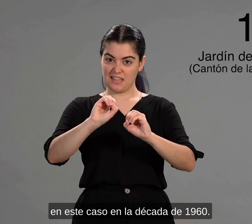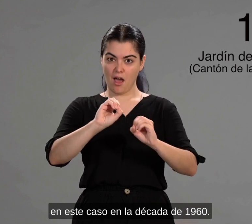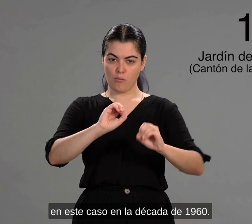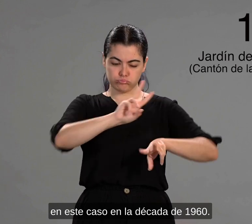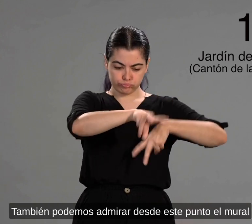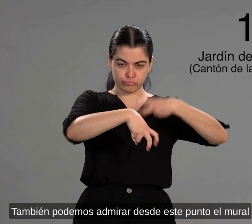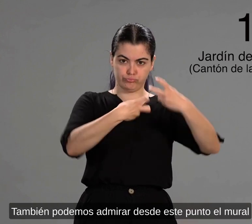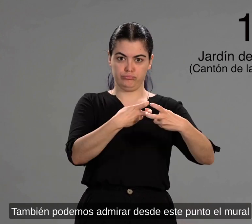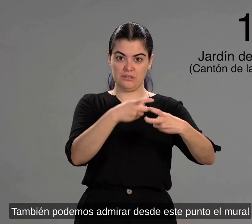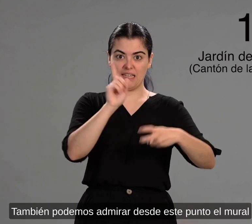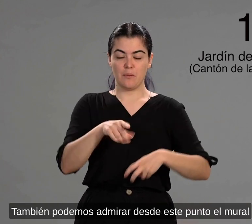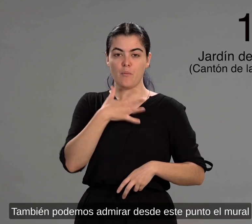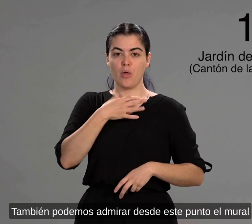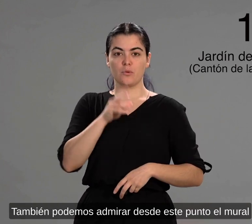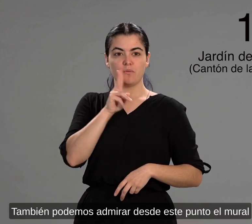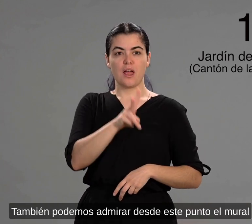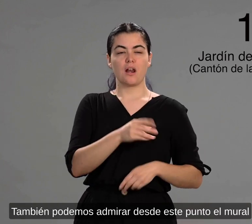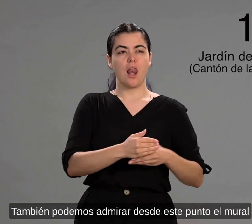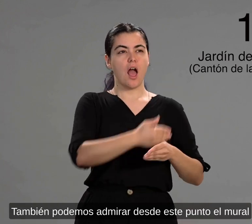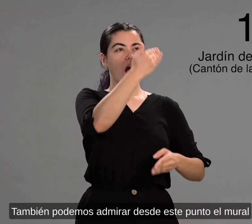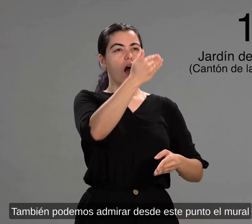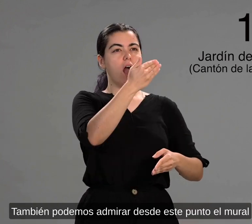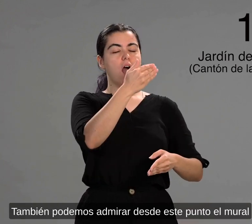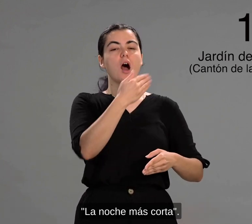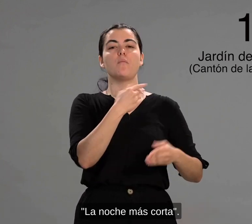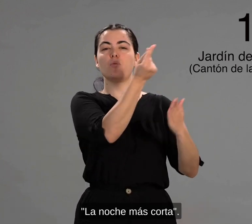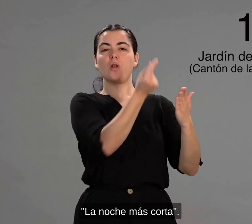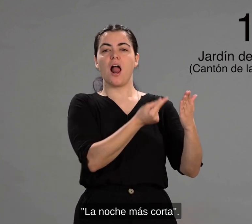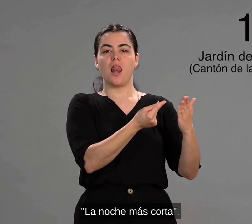También podemos admirar desde este punto el mural La Noche Más Corta.